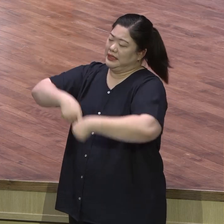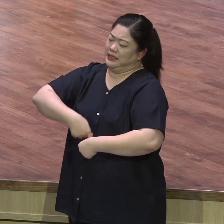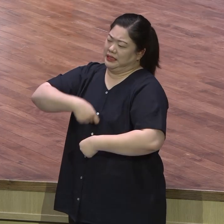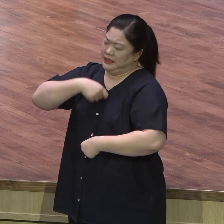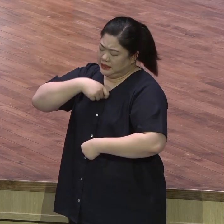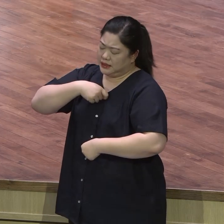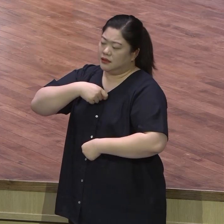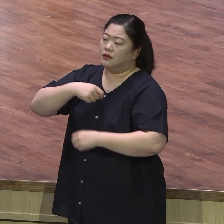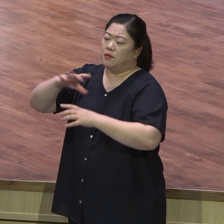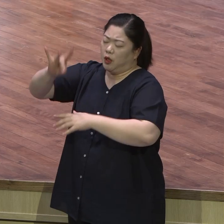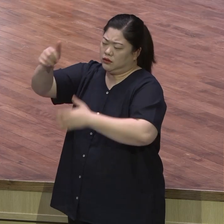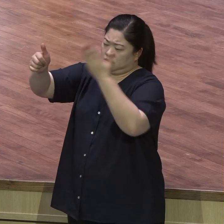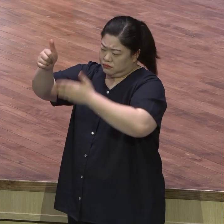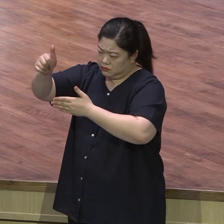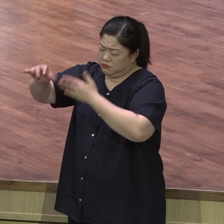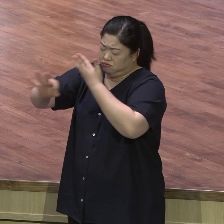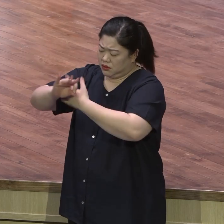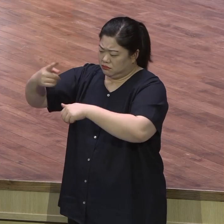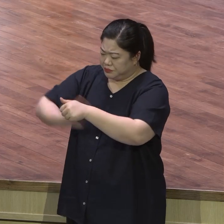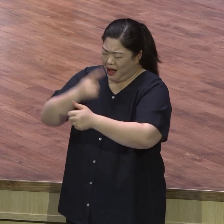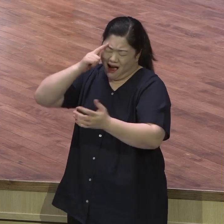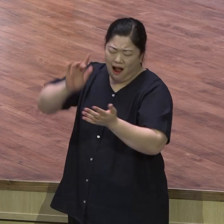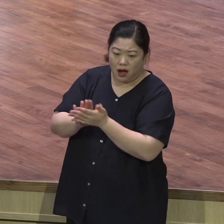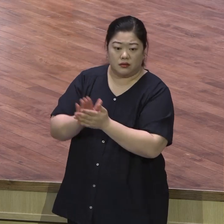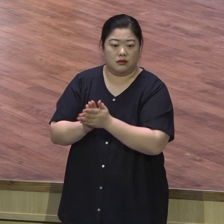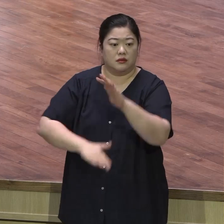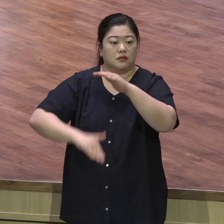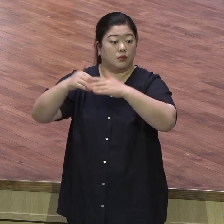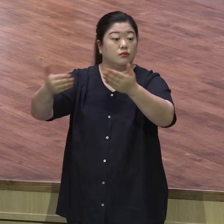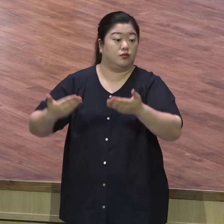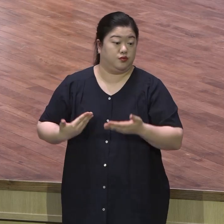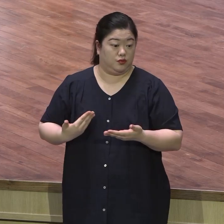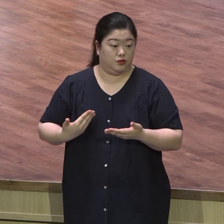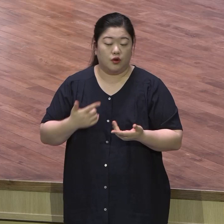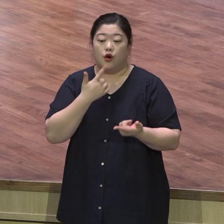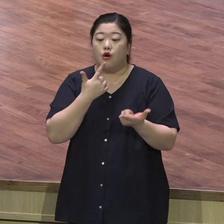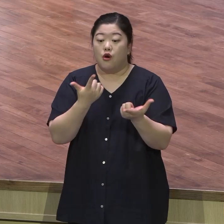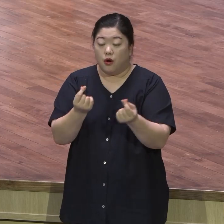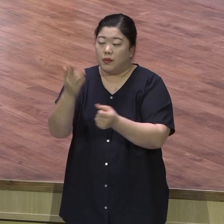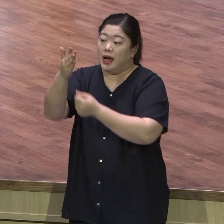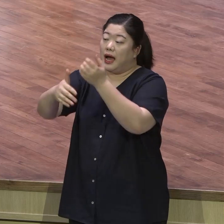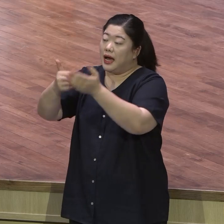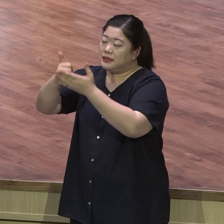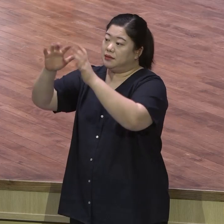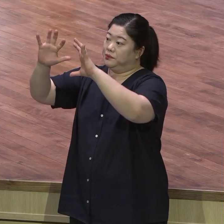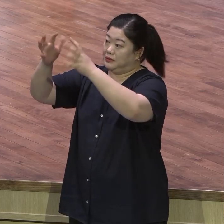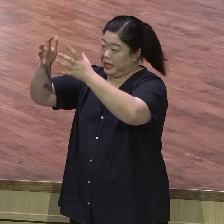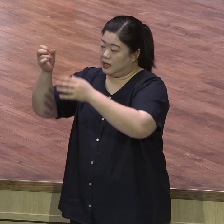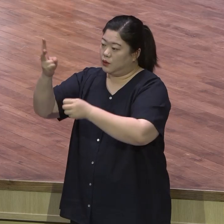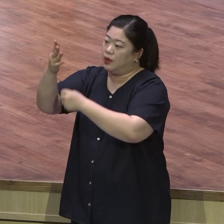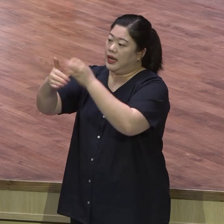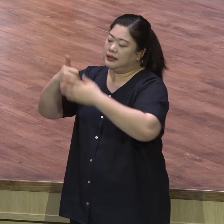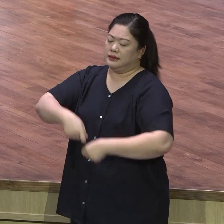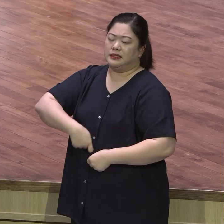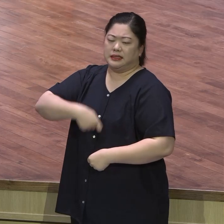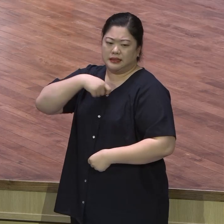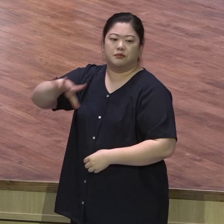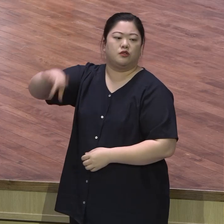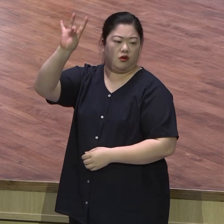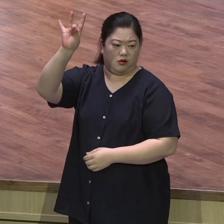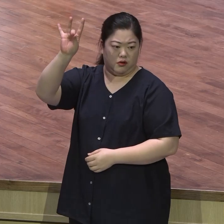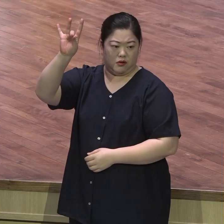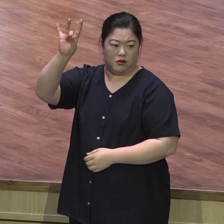주시리라. 하나님의 나라와 그의 의의를 구하는 삶이 헌신이에요. 그